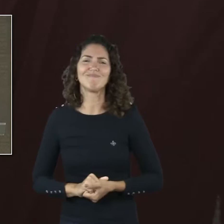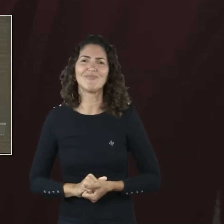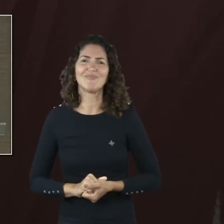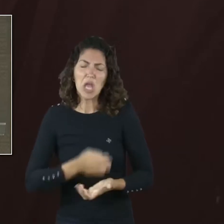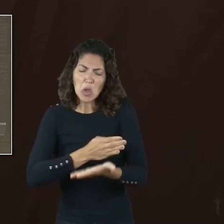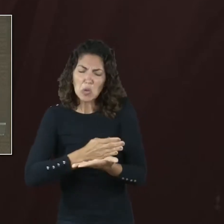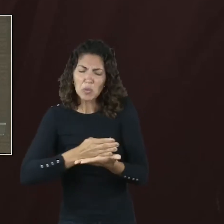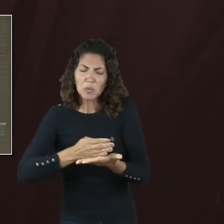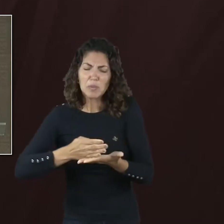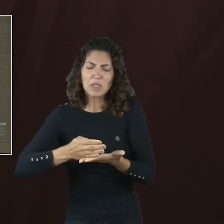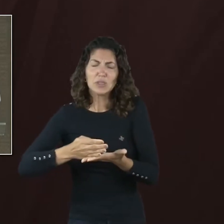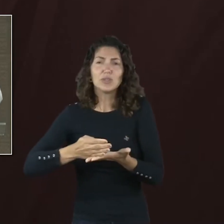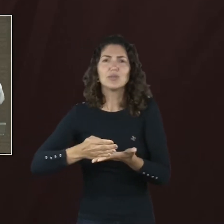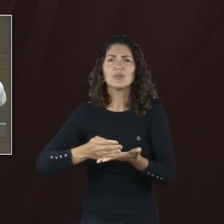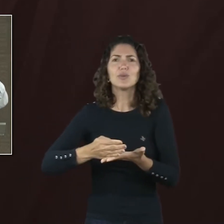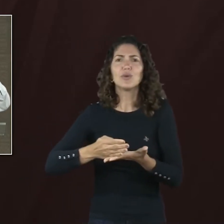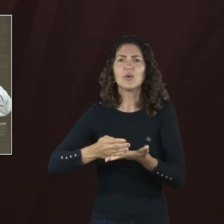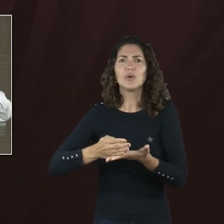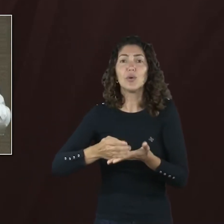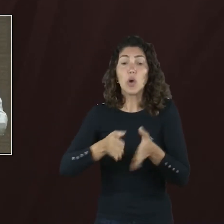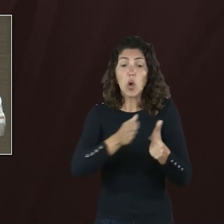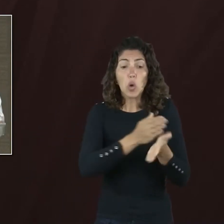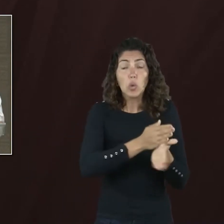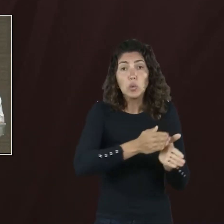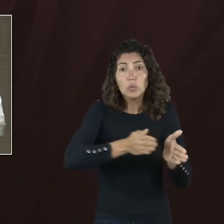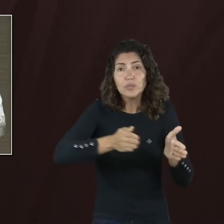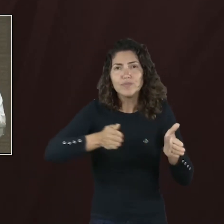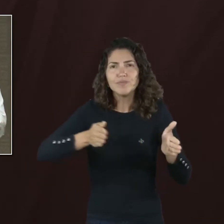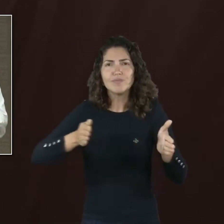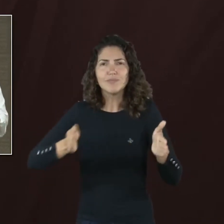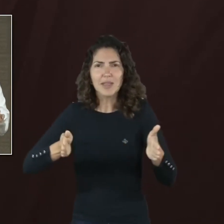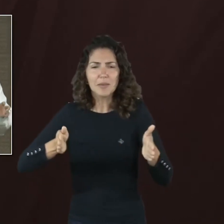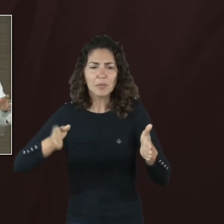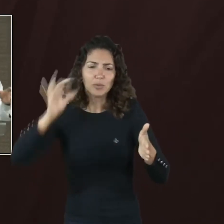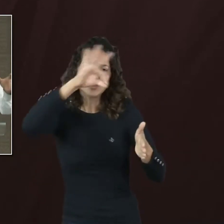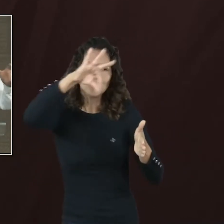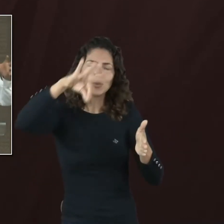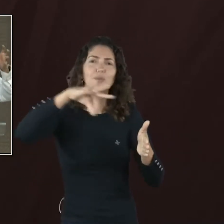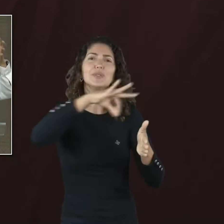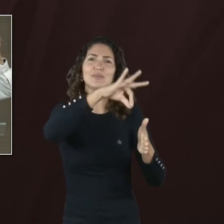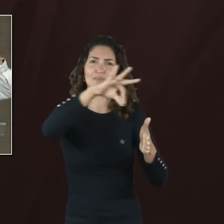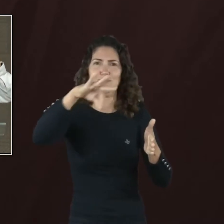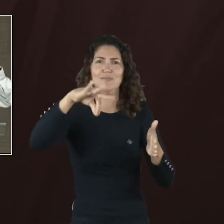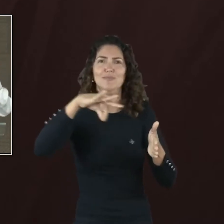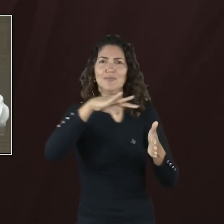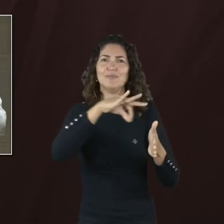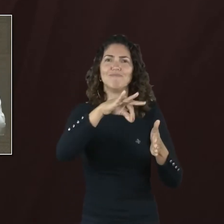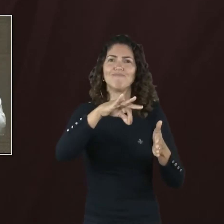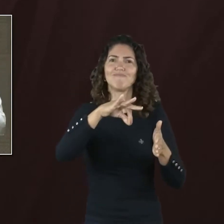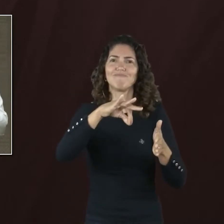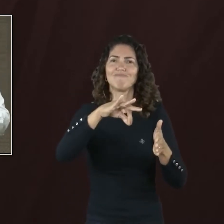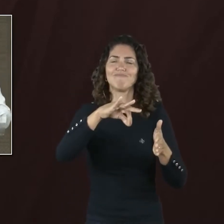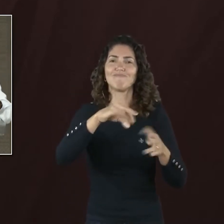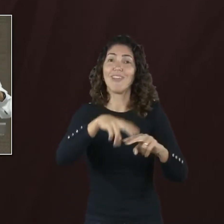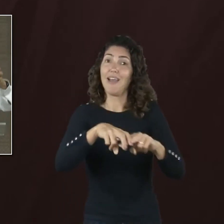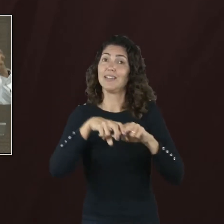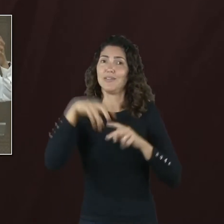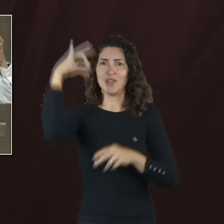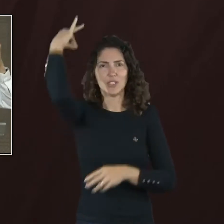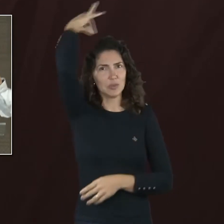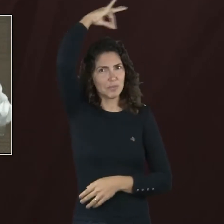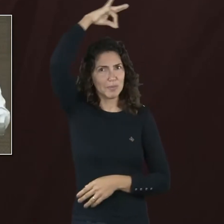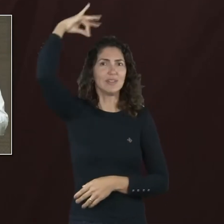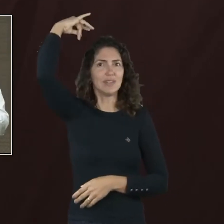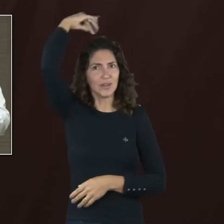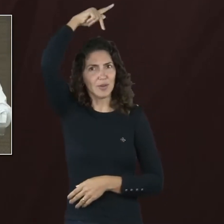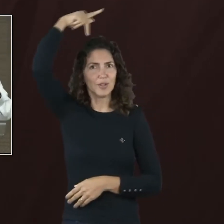do Espírito pelo dia de Pentecostes. A igreja foi gerada. A geração